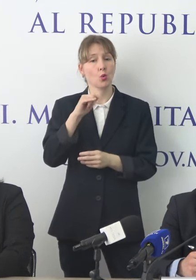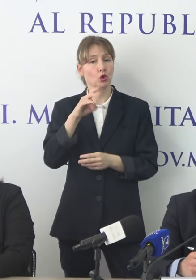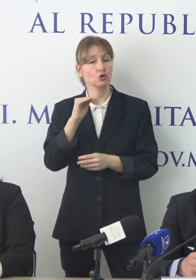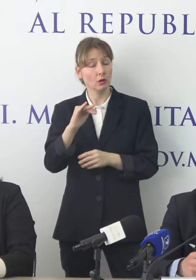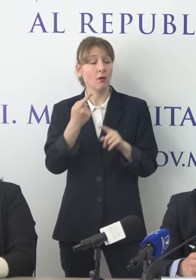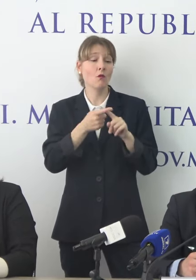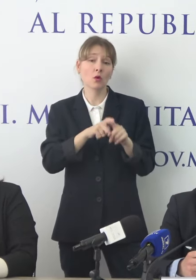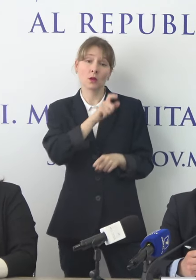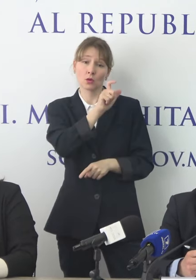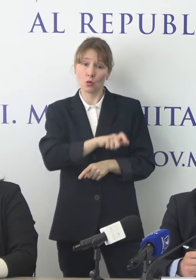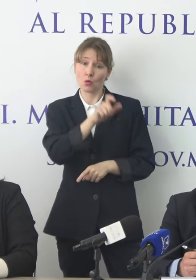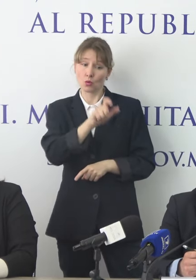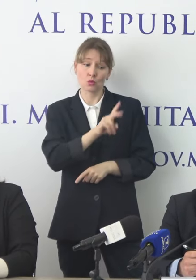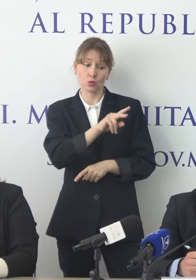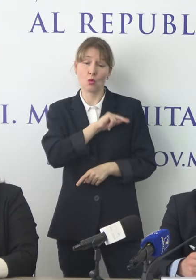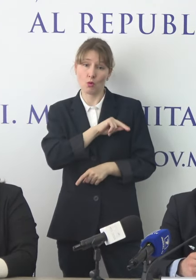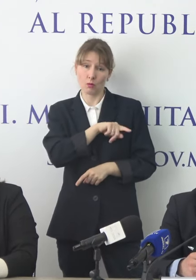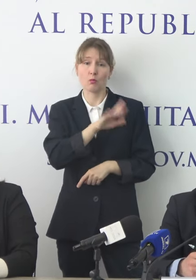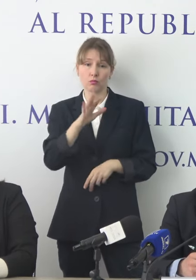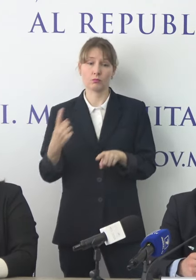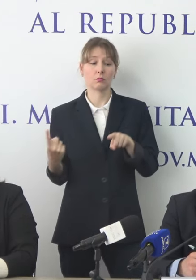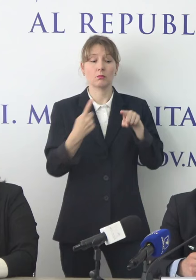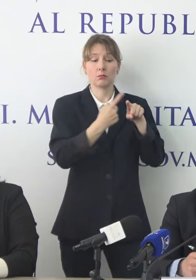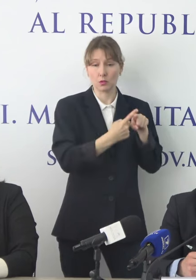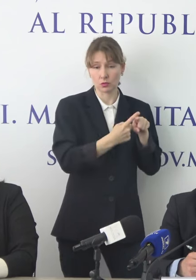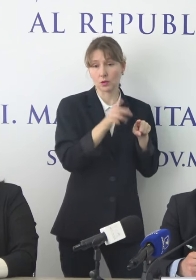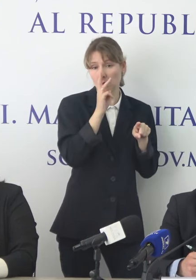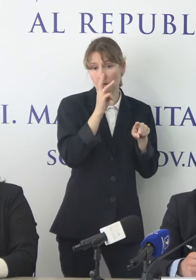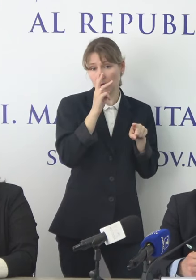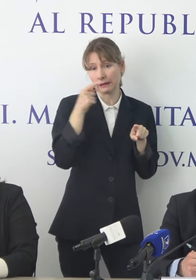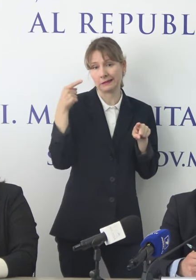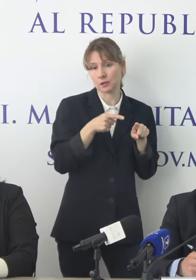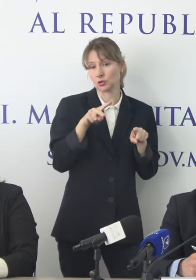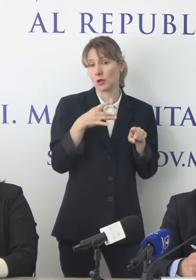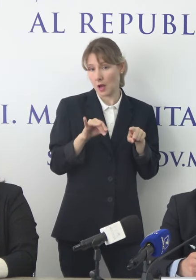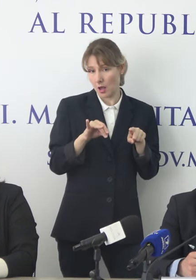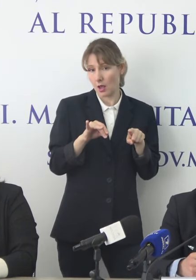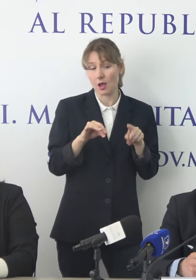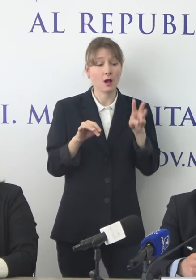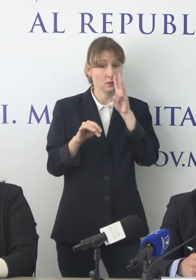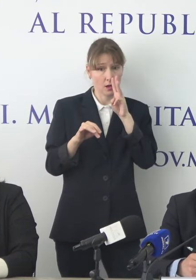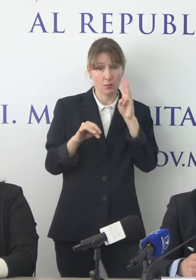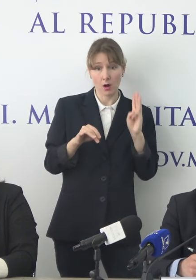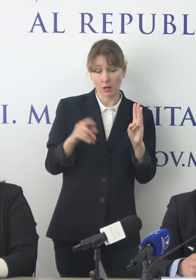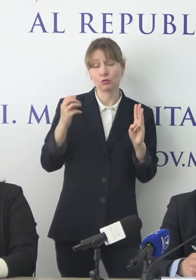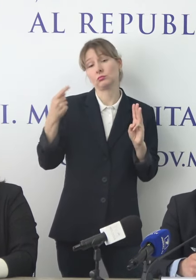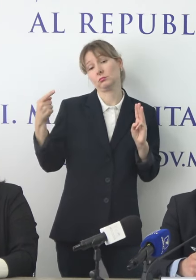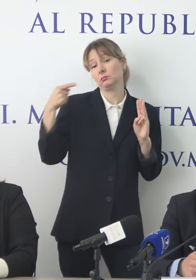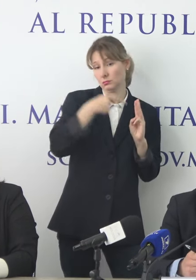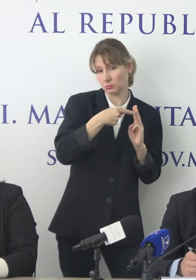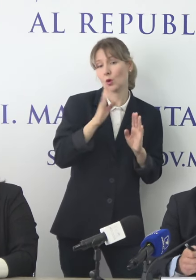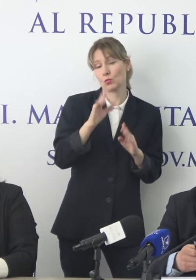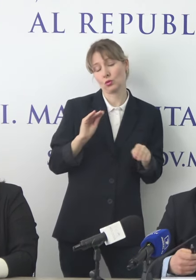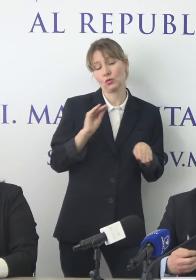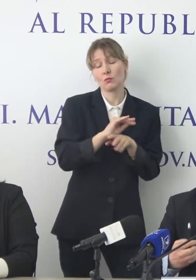vor primi un adaus lunar de 1.000 de lei net la salariul pe care îl au, pentru că este o muncă extrem de